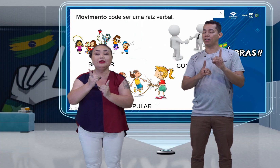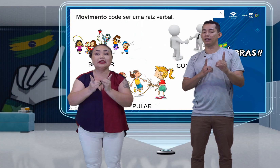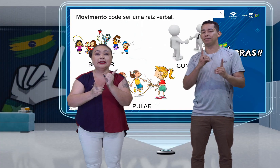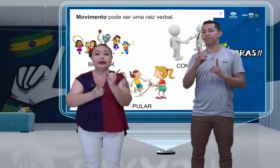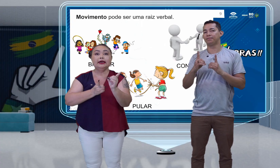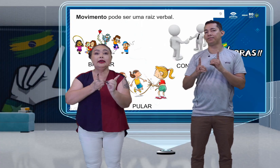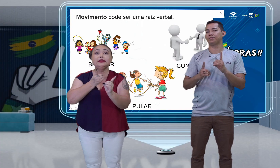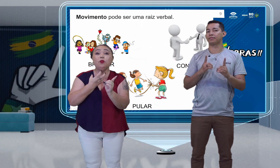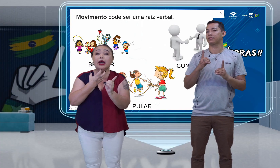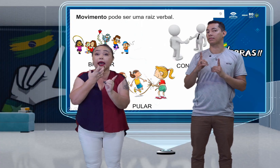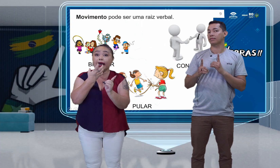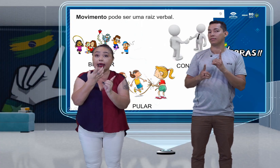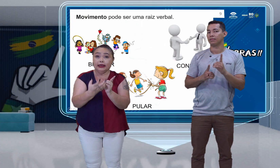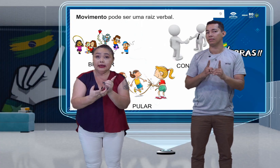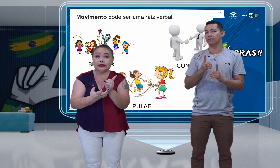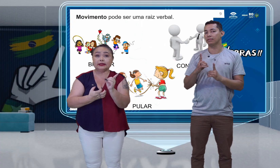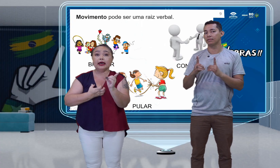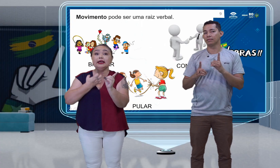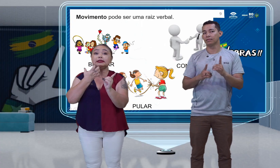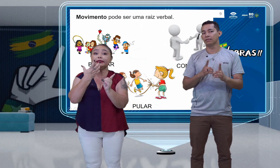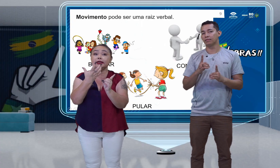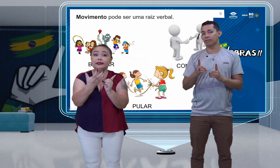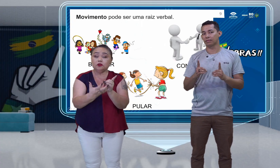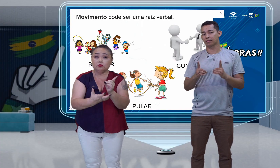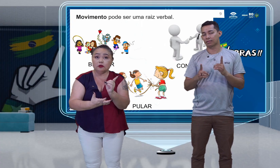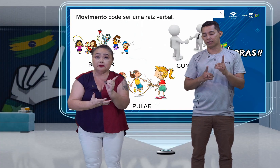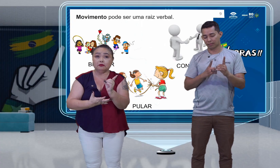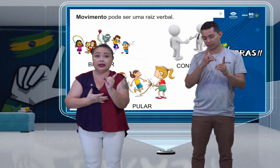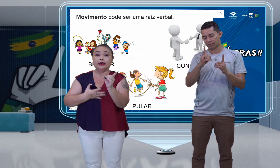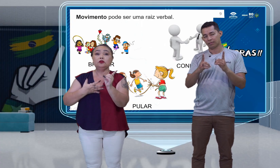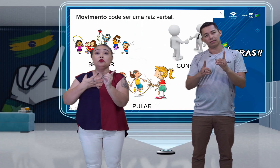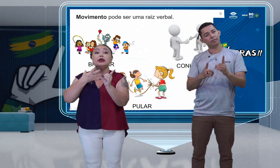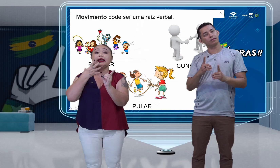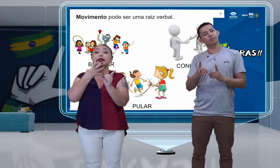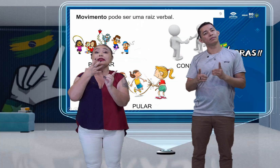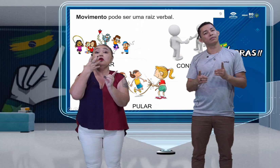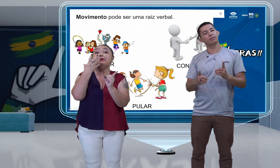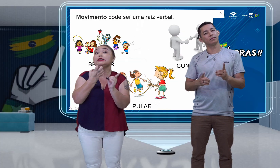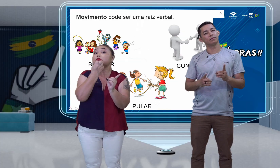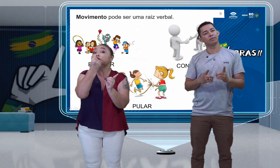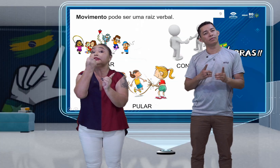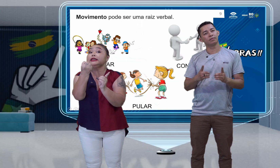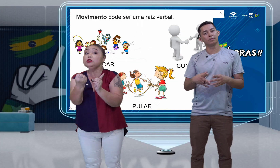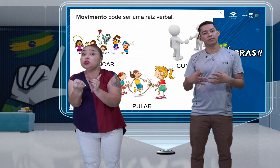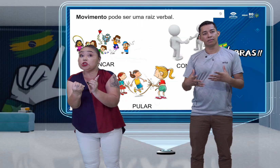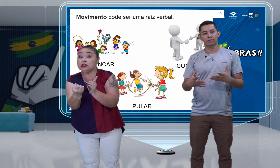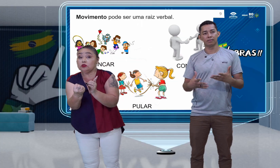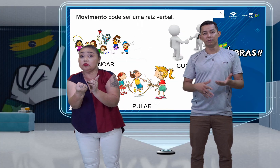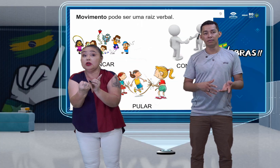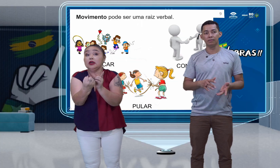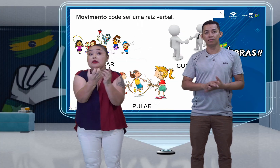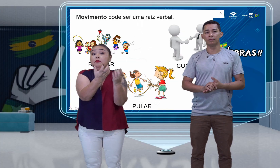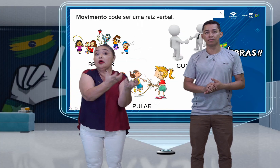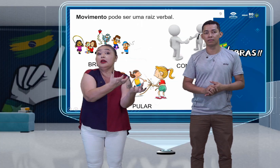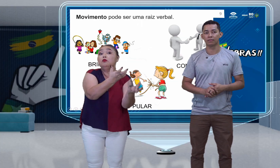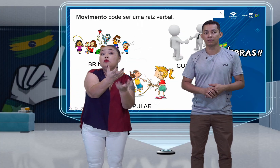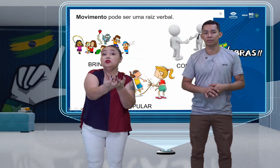dinâmica. Então, a raiz, a essência do movimento, ele dá o mesmo sentido, embora eu mude